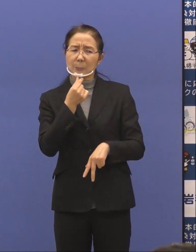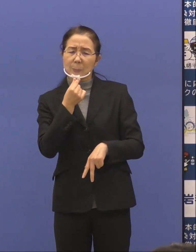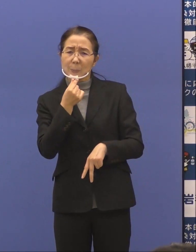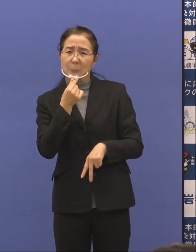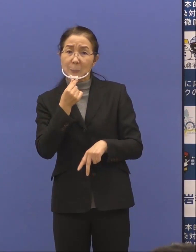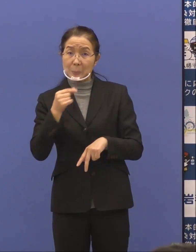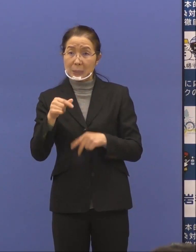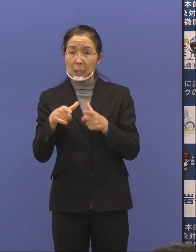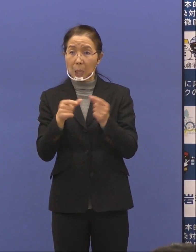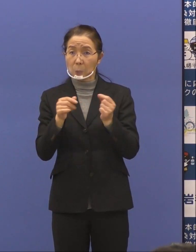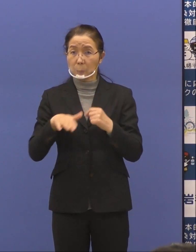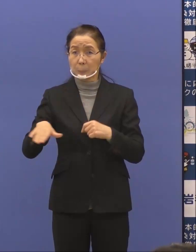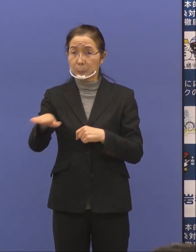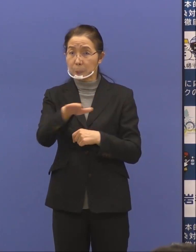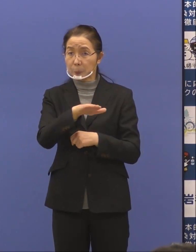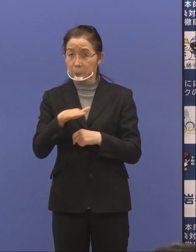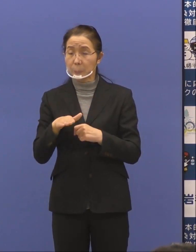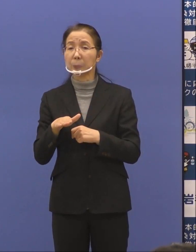不信を